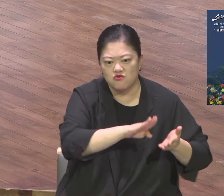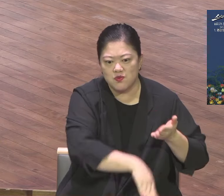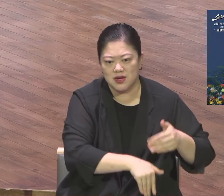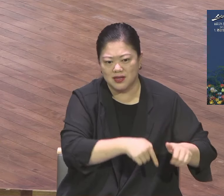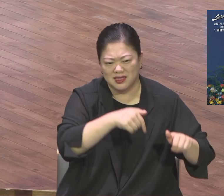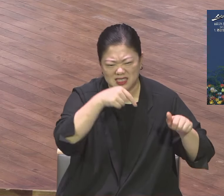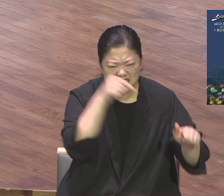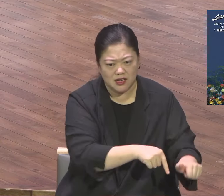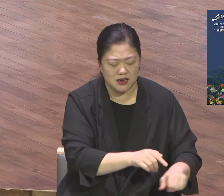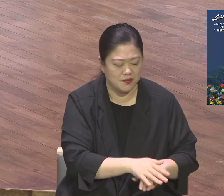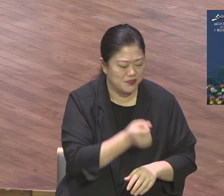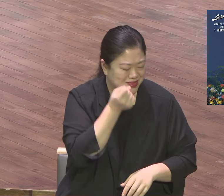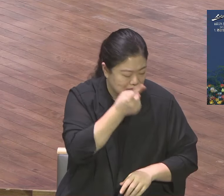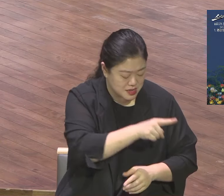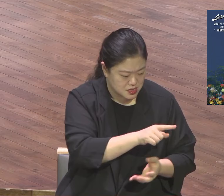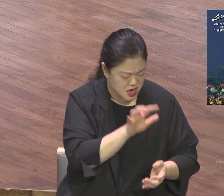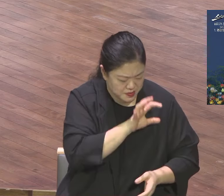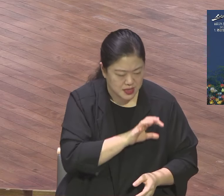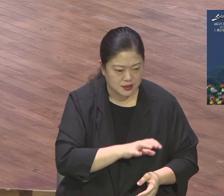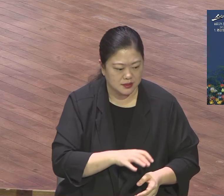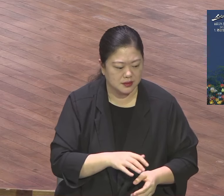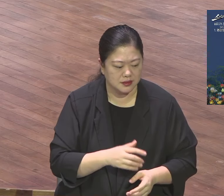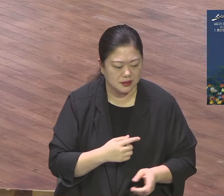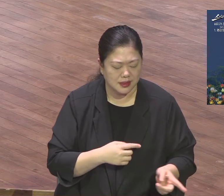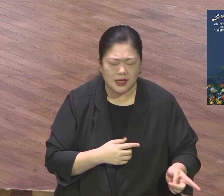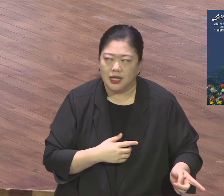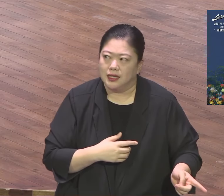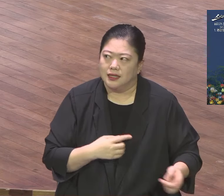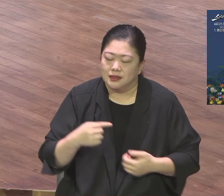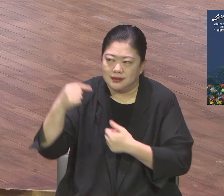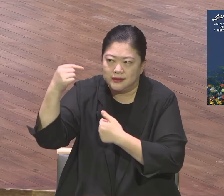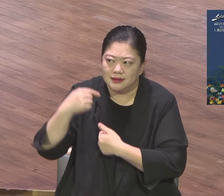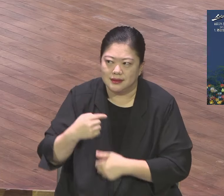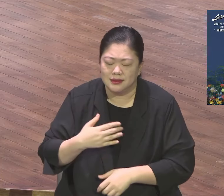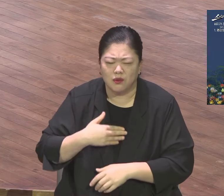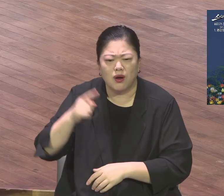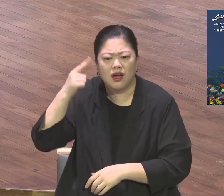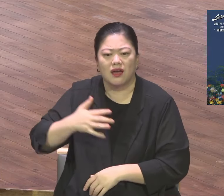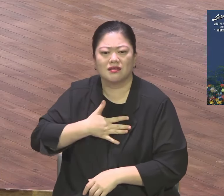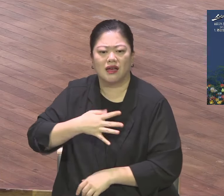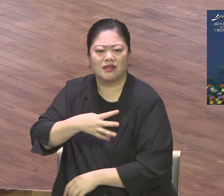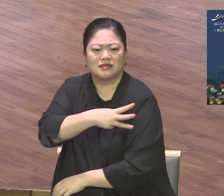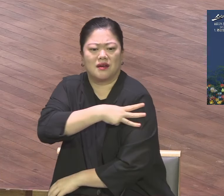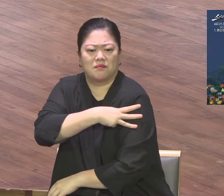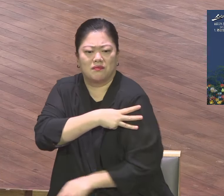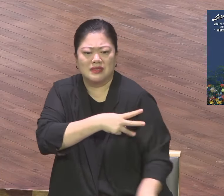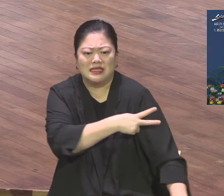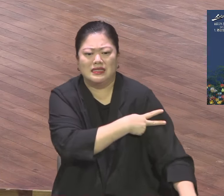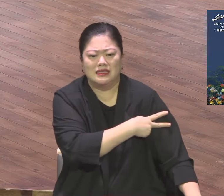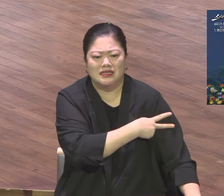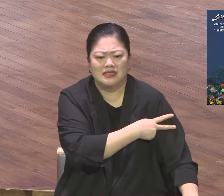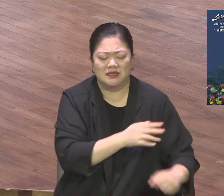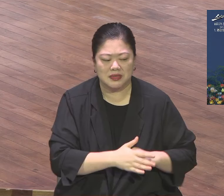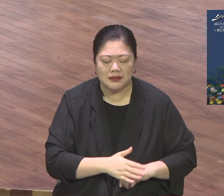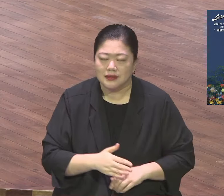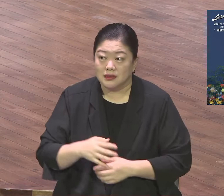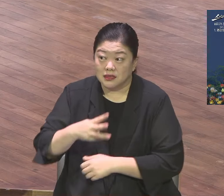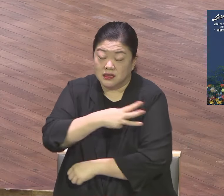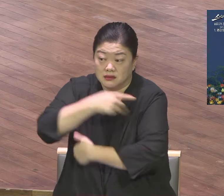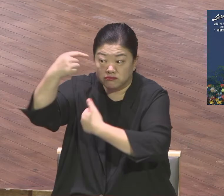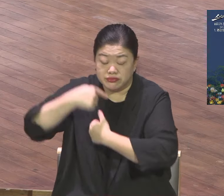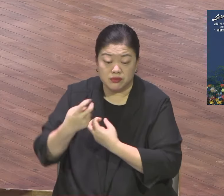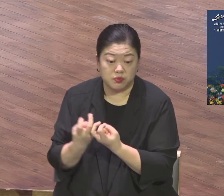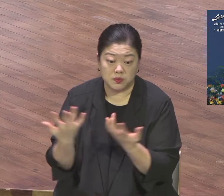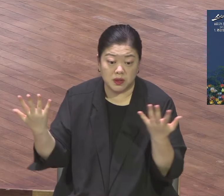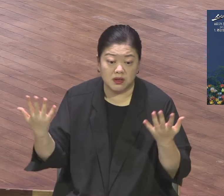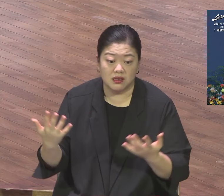제가 찬송을 딱 받고 부르면서 때 군대 3년 신학생을 배웠으니까 딱 뛰는데 그 다이아 앞에